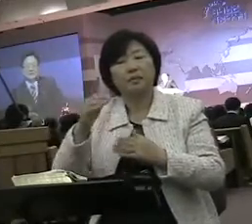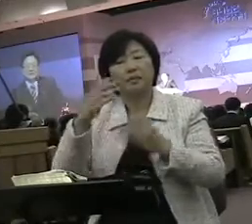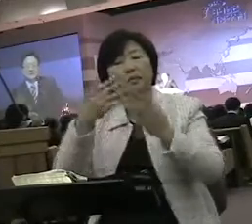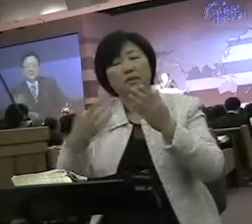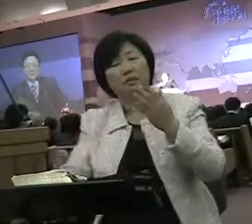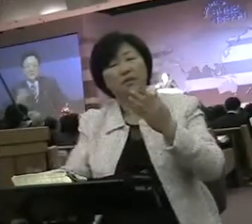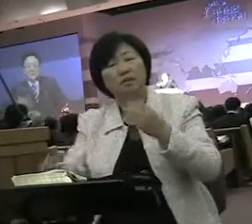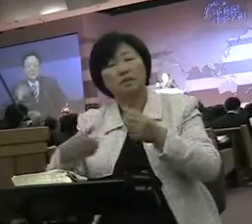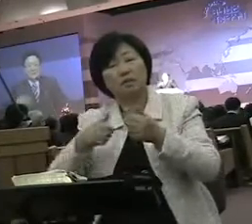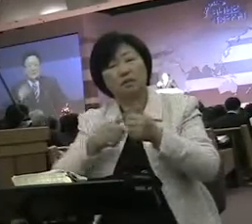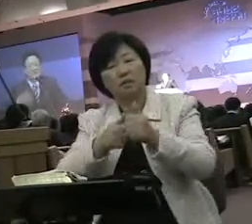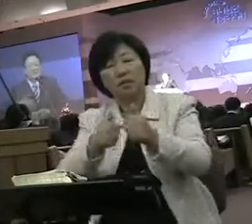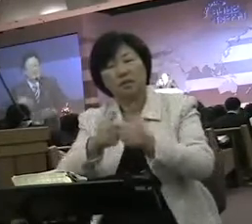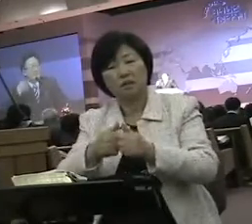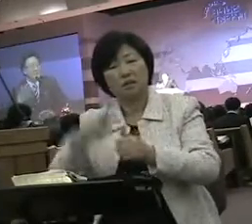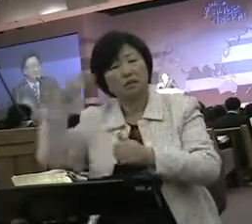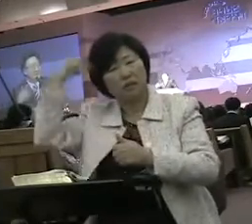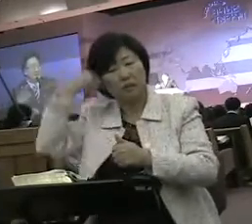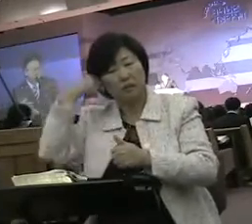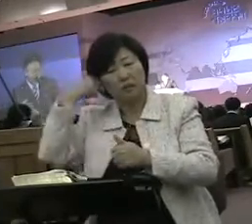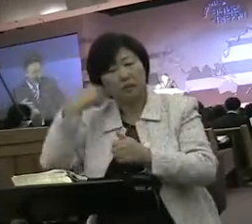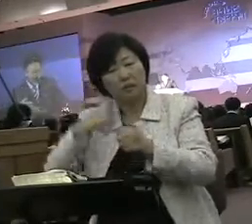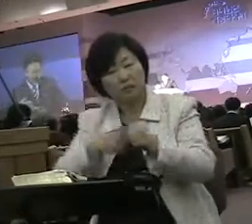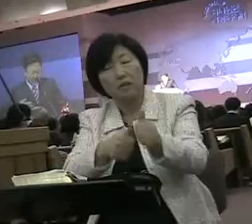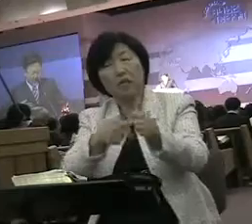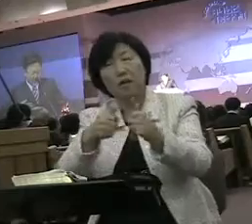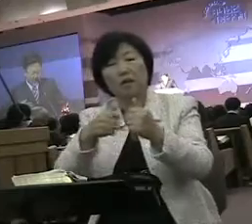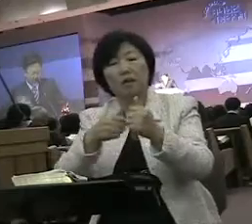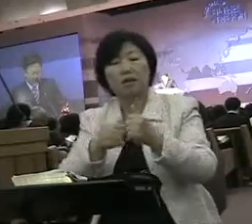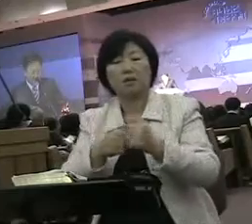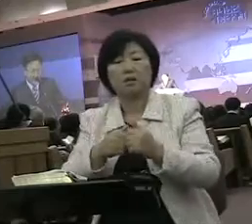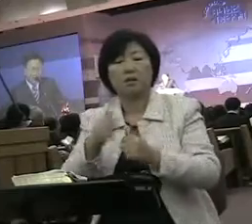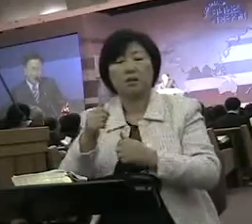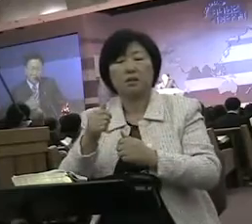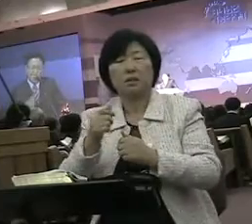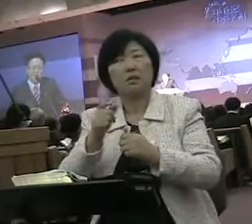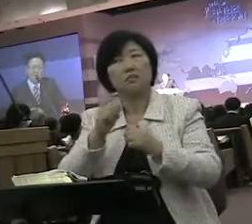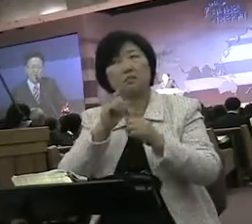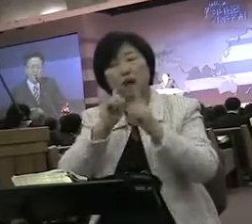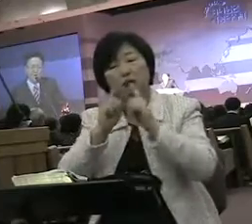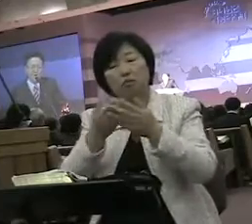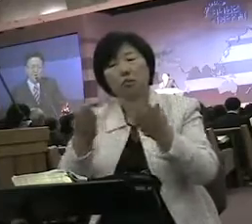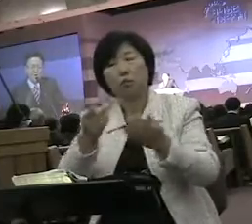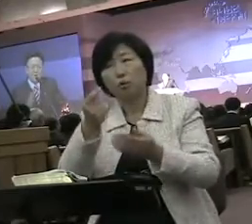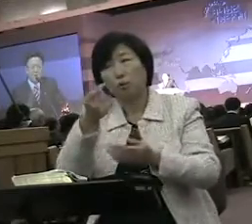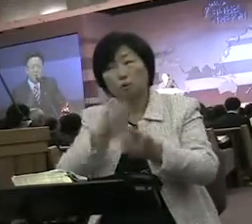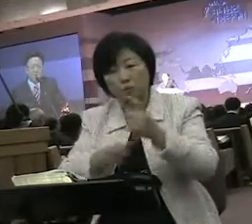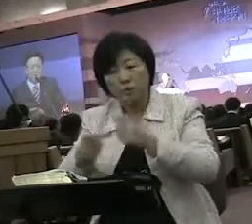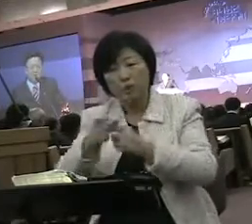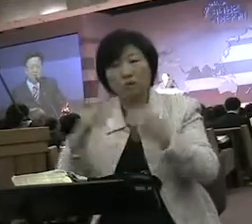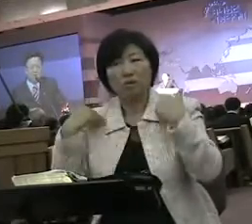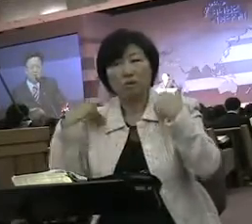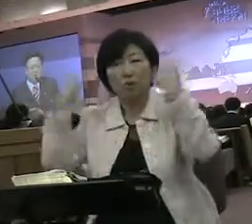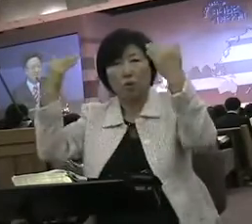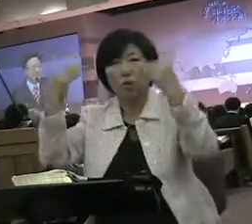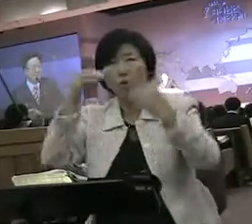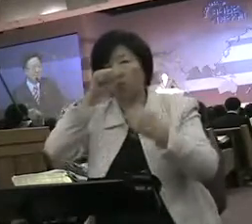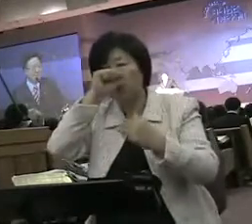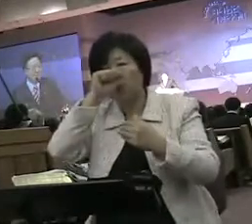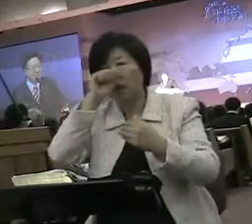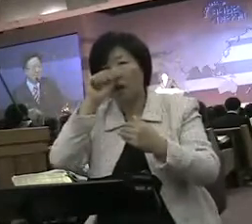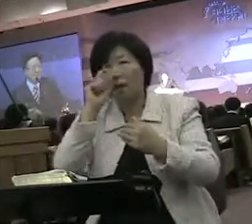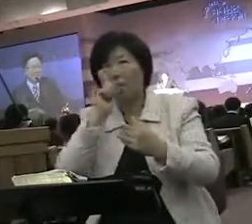따라서, 본인의 감정의 느낌에 따라서 이야기를 합니다. 조금 더 성숙하면요, 옳고 그름을 가지고 이야기를